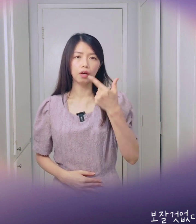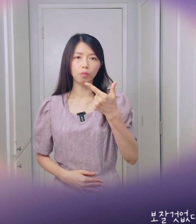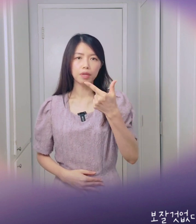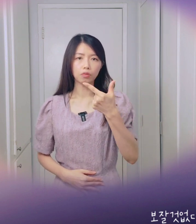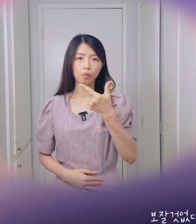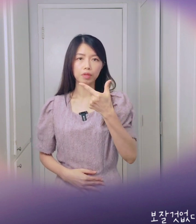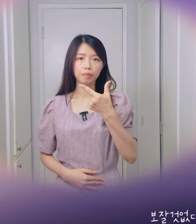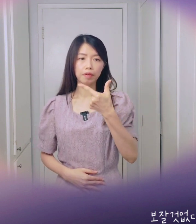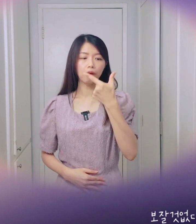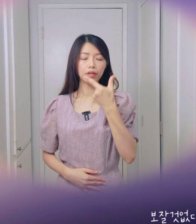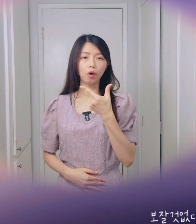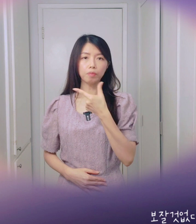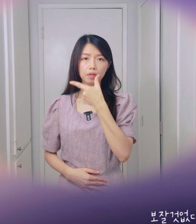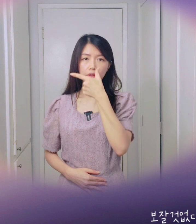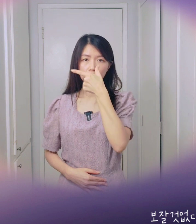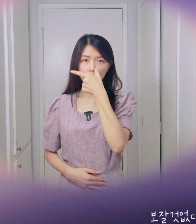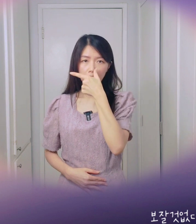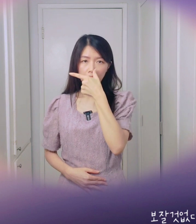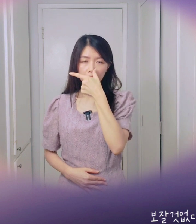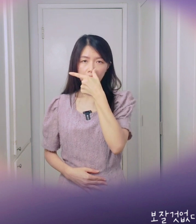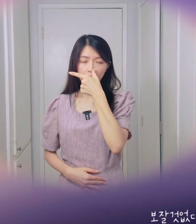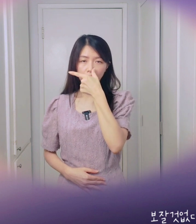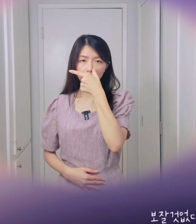수어는 엄지하고 검지를 펴서 이 엄지를